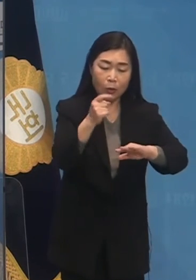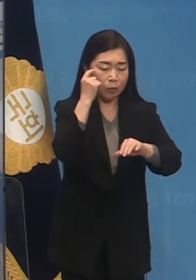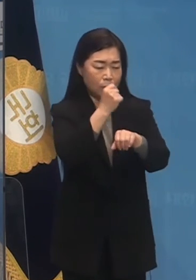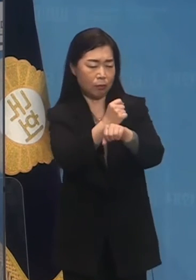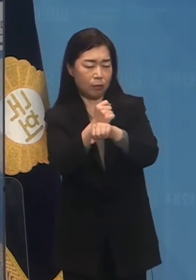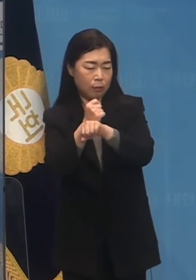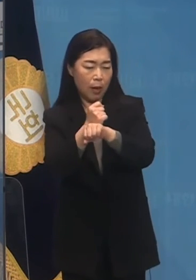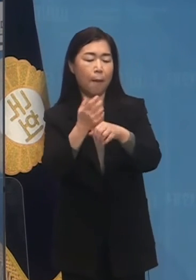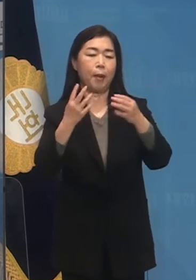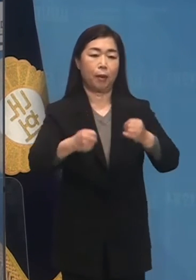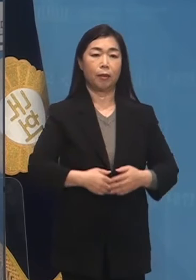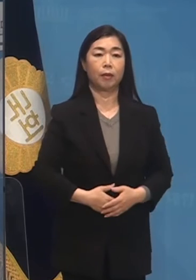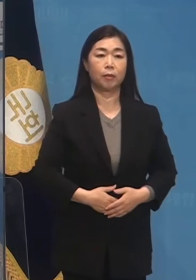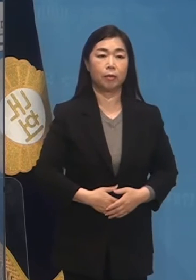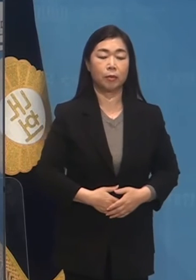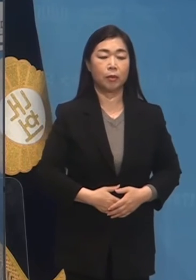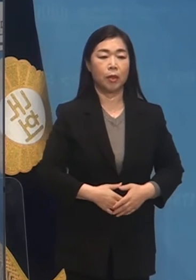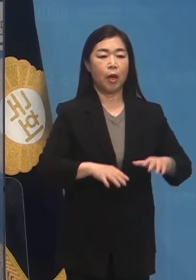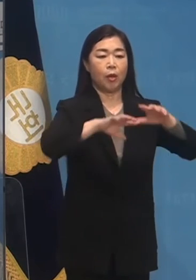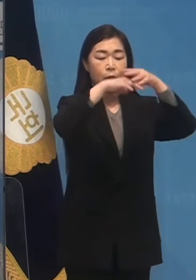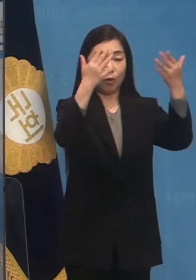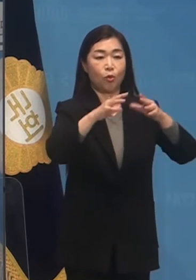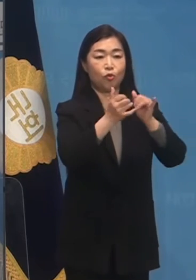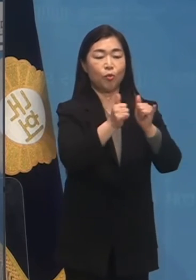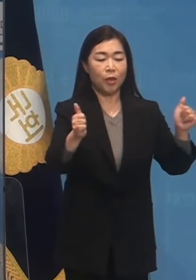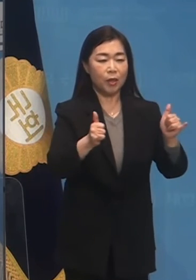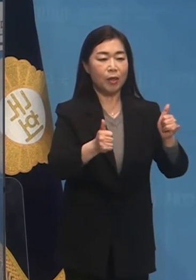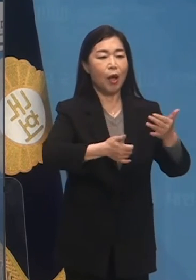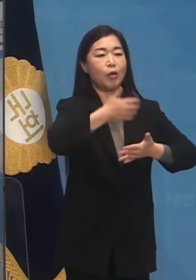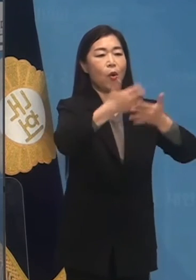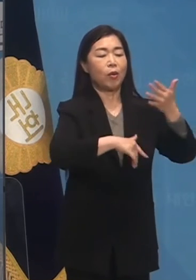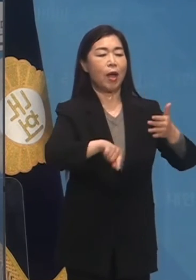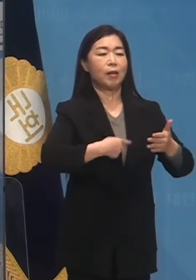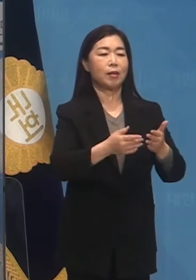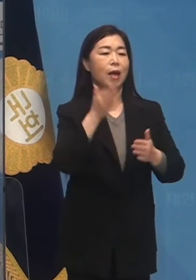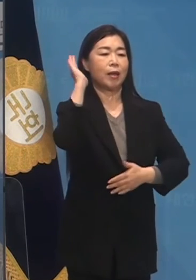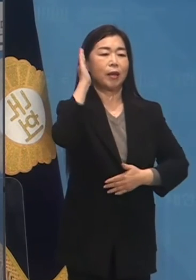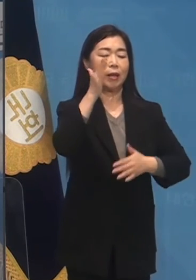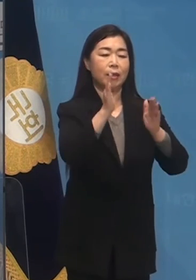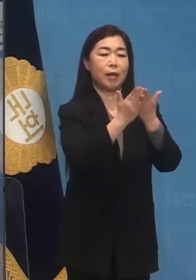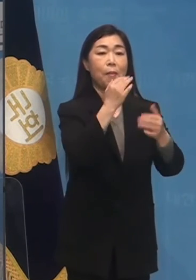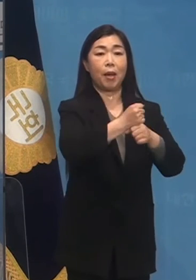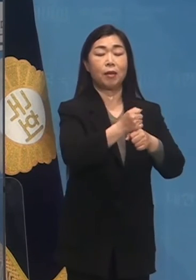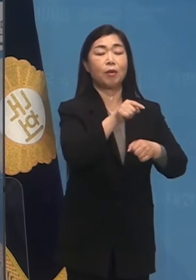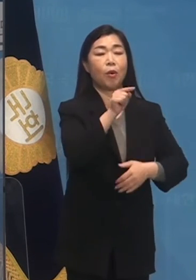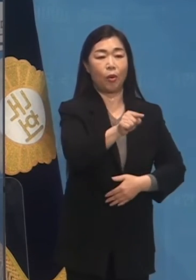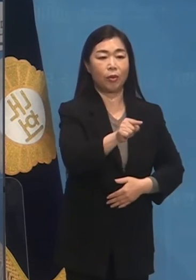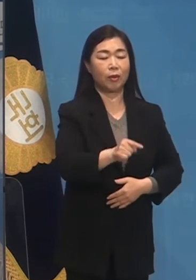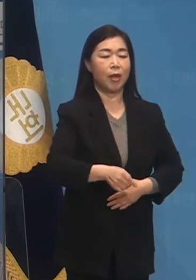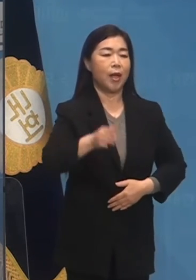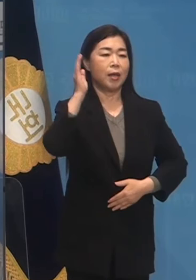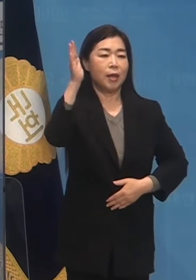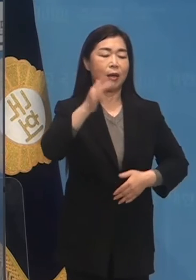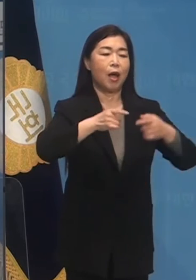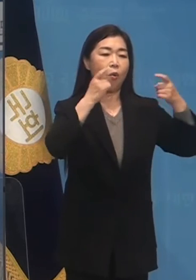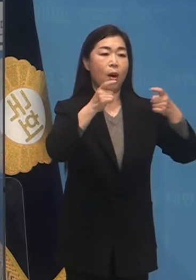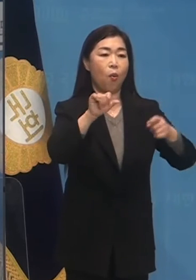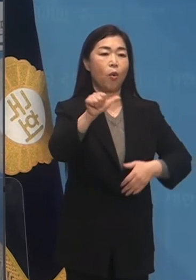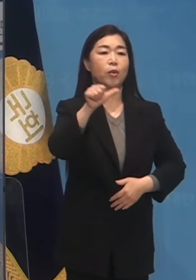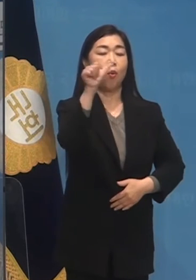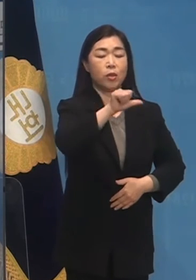구상, 전국민 영상 자서전 프로젝트에 대한 발상과 구상, 이야기 관광 5천만 시대 등